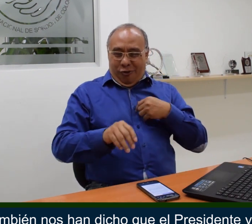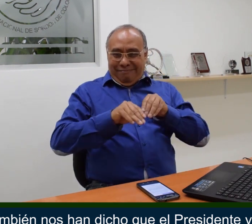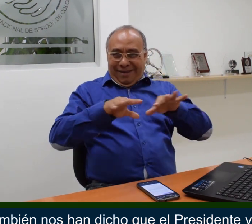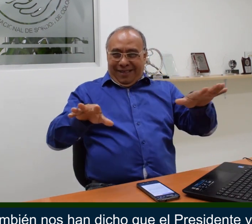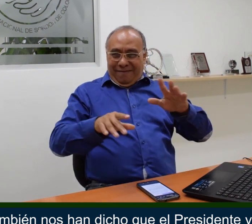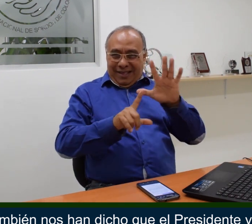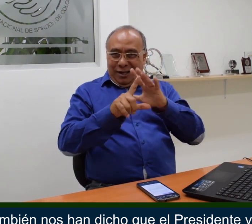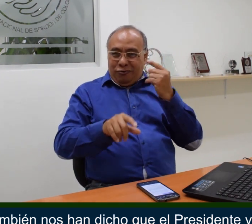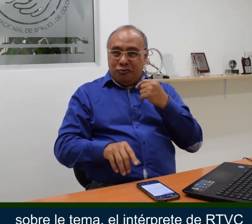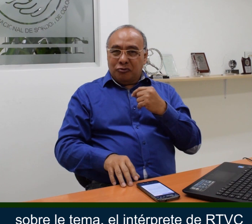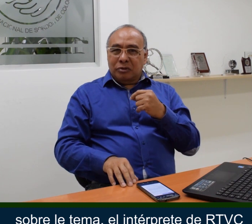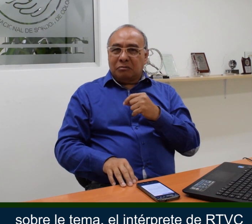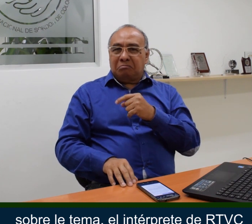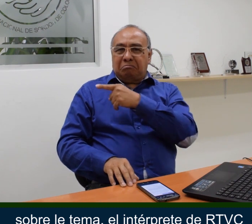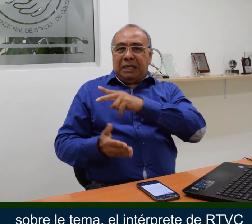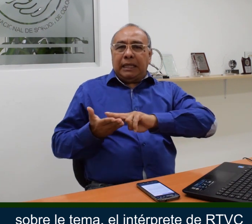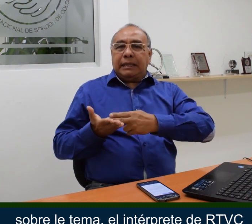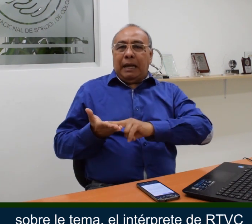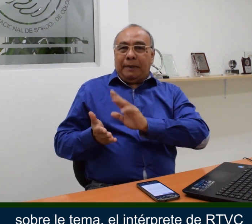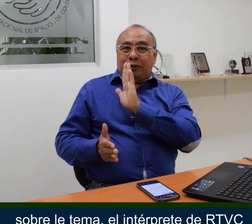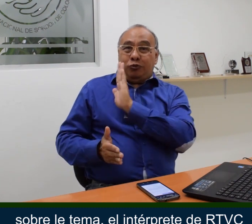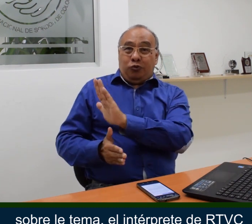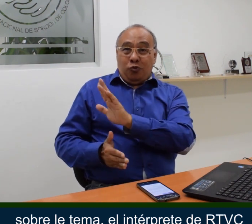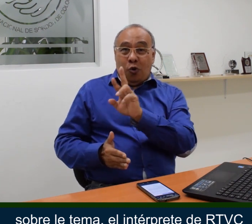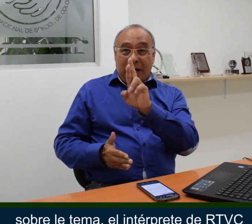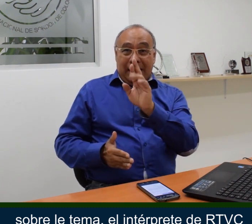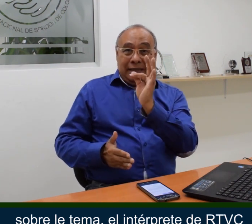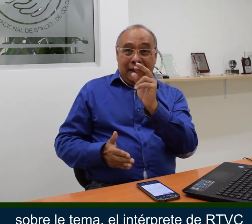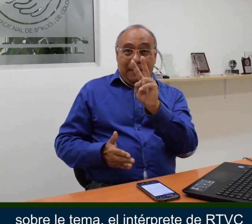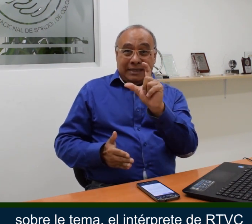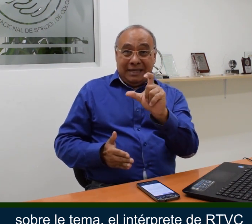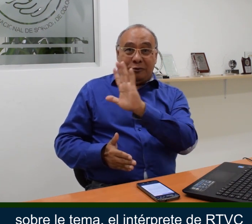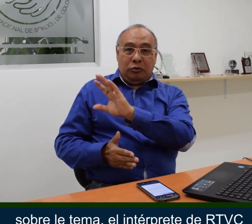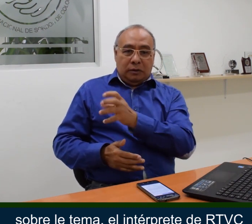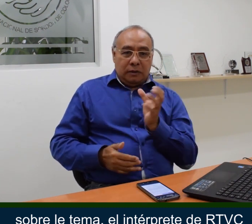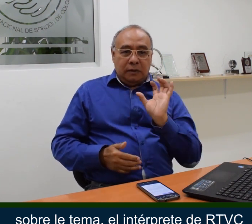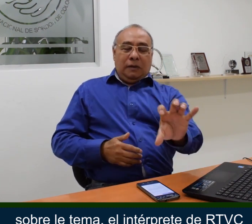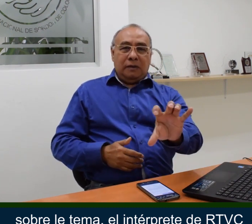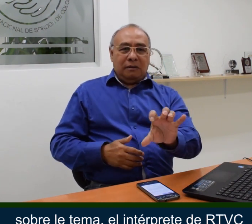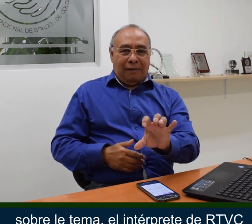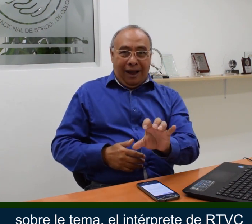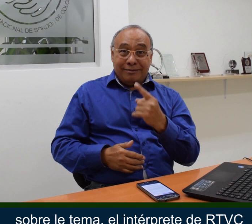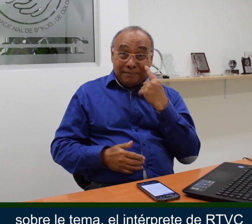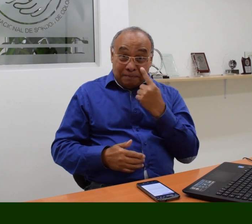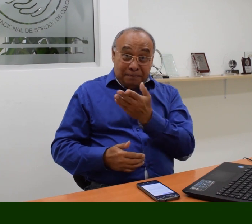de Fenascol sobre el tema, el intérprete de RTBC hizo este comentario.